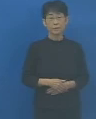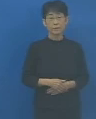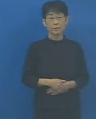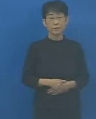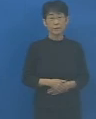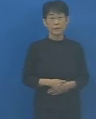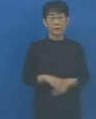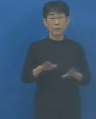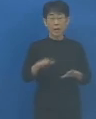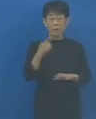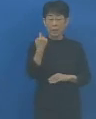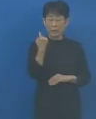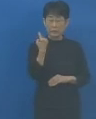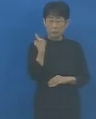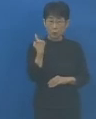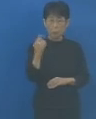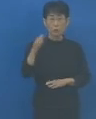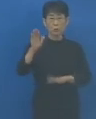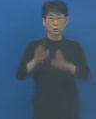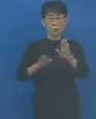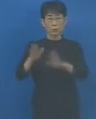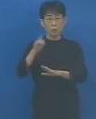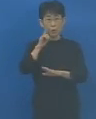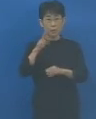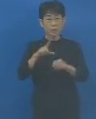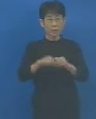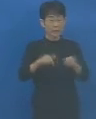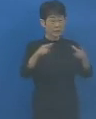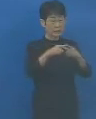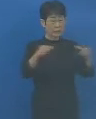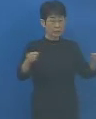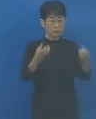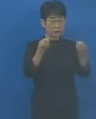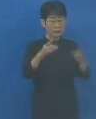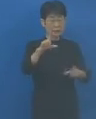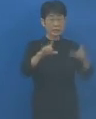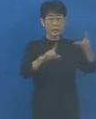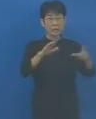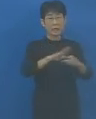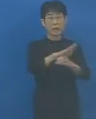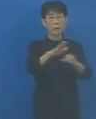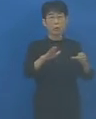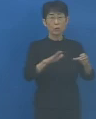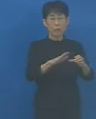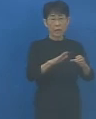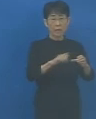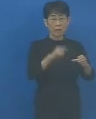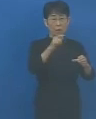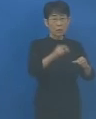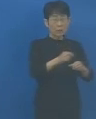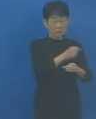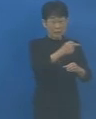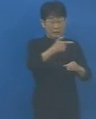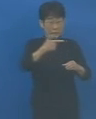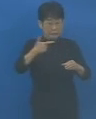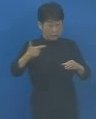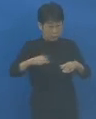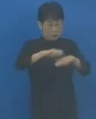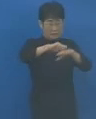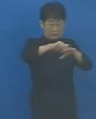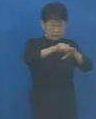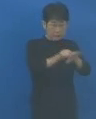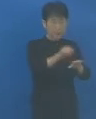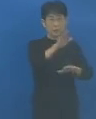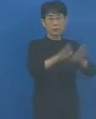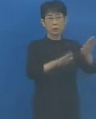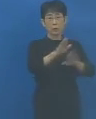今昨日の状況を見てもですね、全国で新型コロナがのっぴきならない状況になっています。